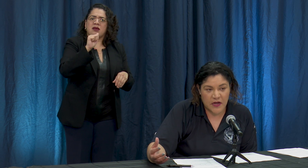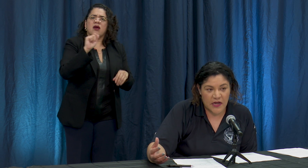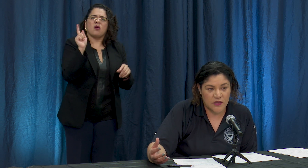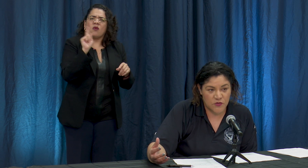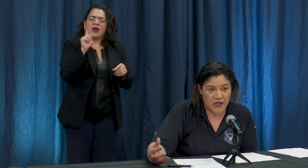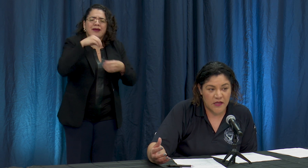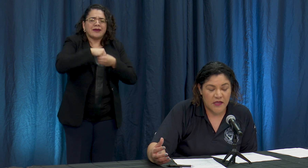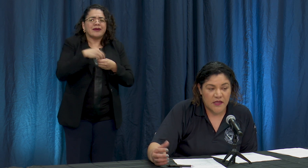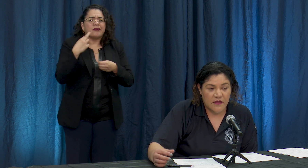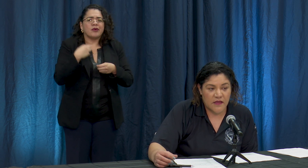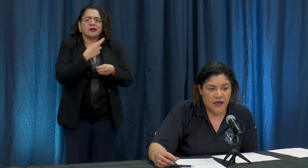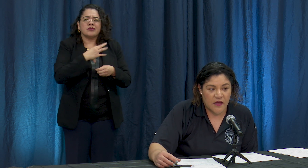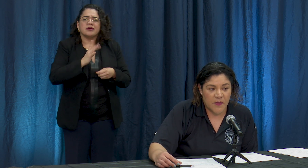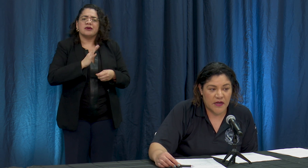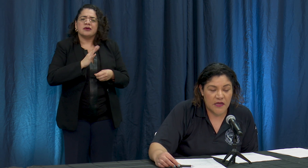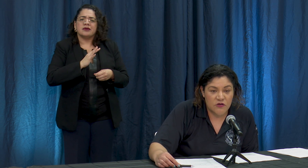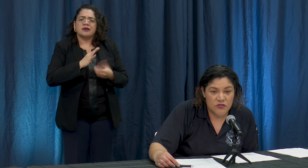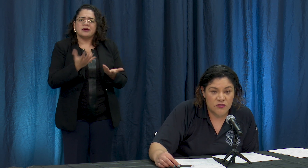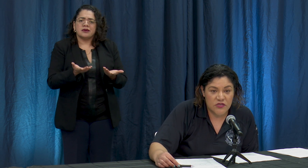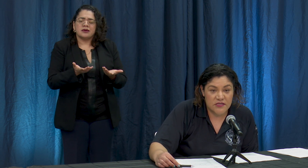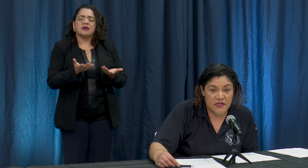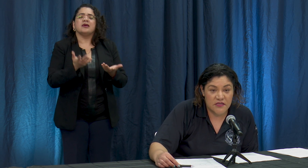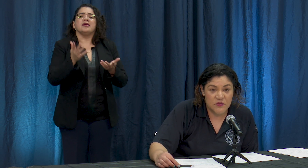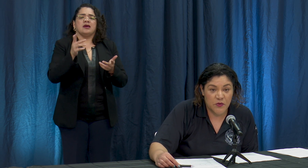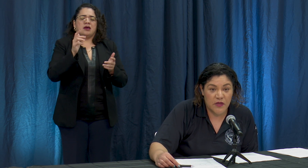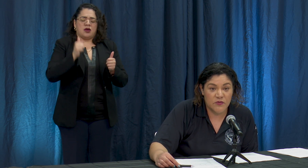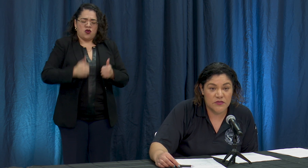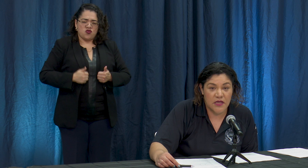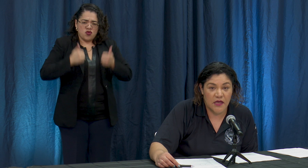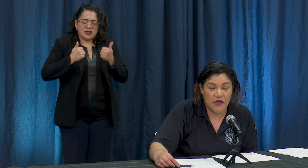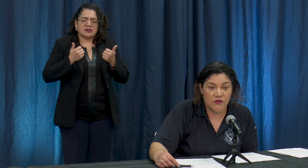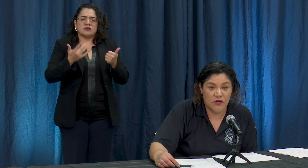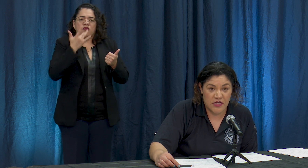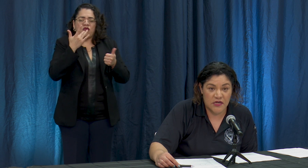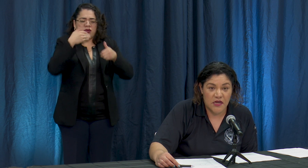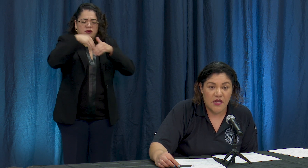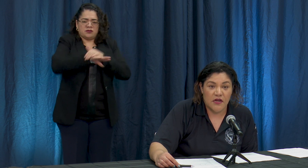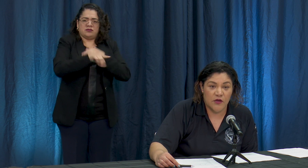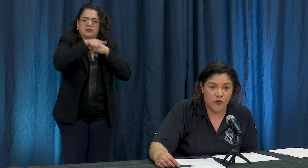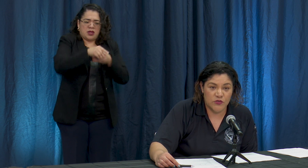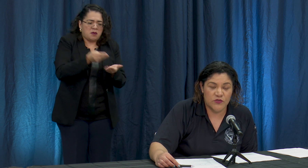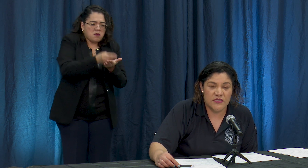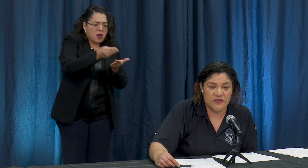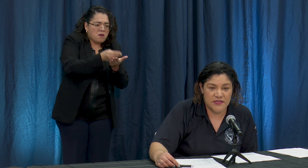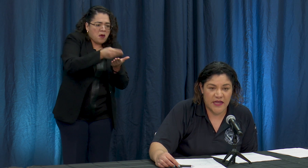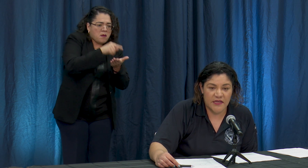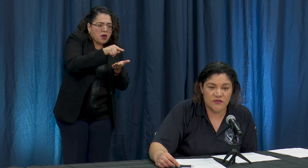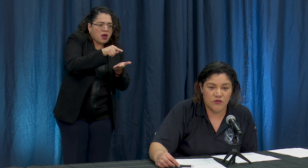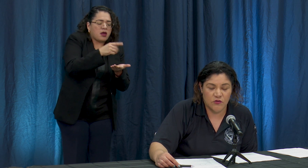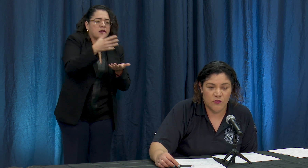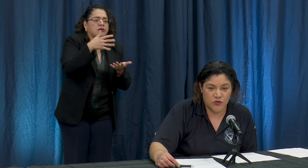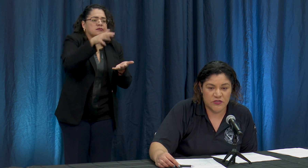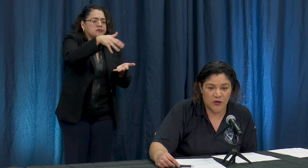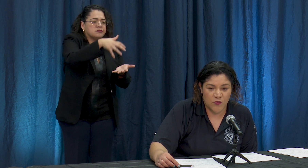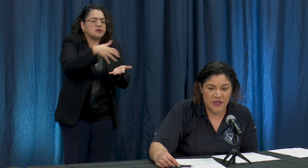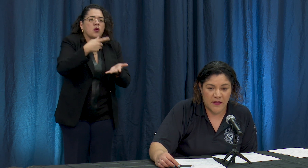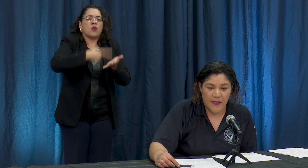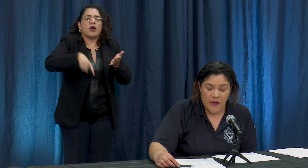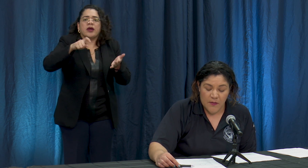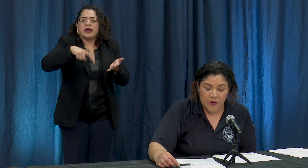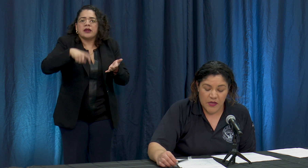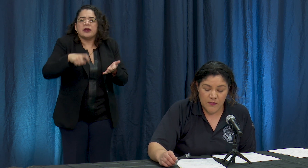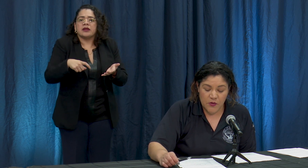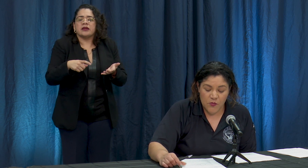eso es para la ayuda, para que nuestros residentes podamos cubrir recursos esenciales como nuestra